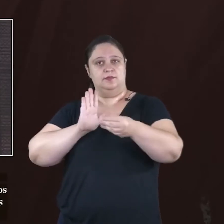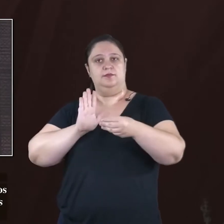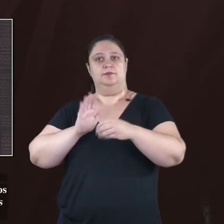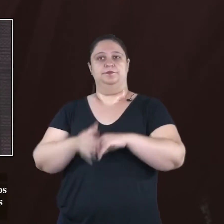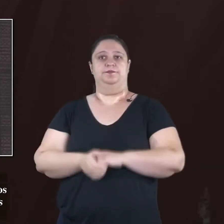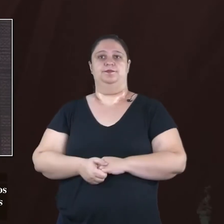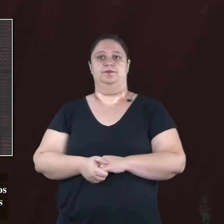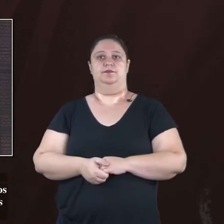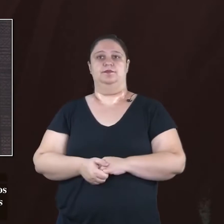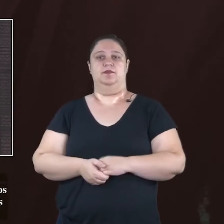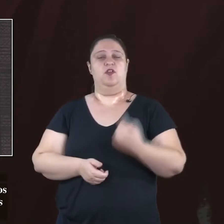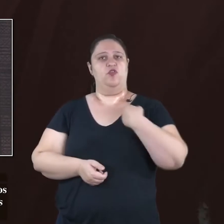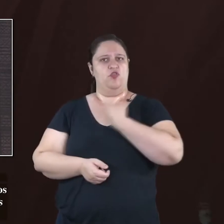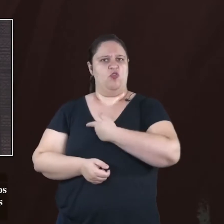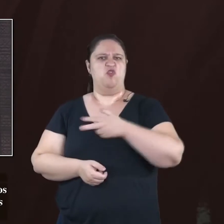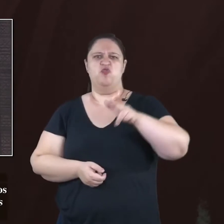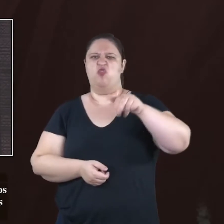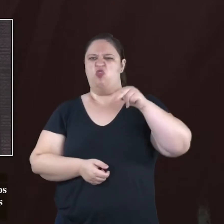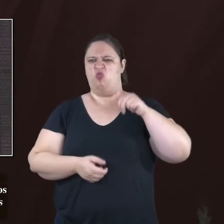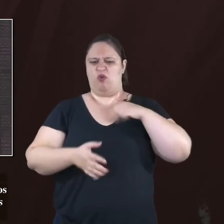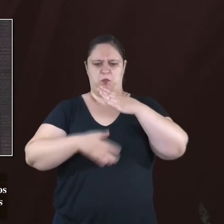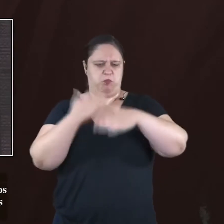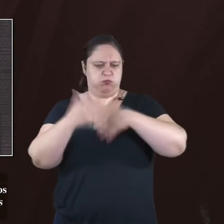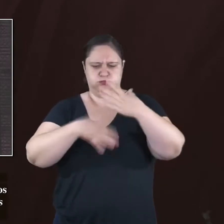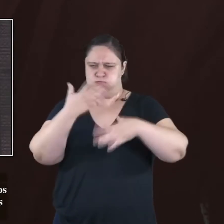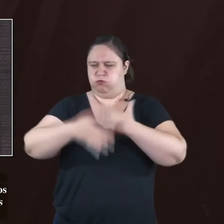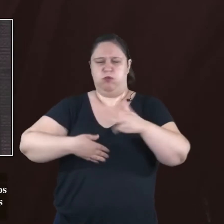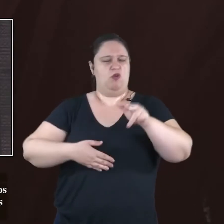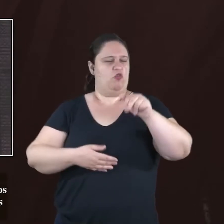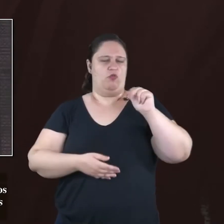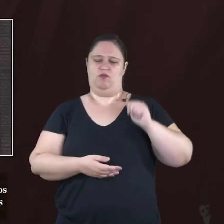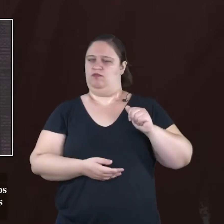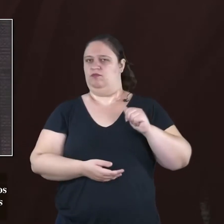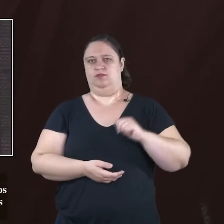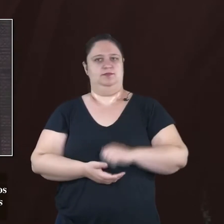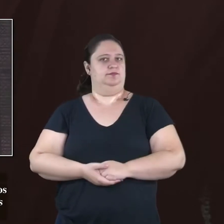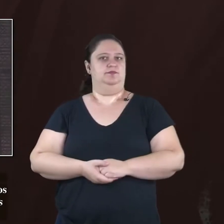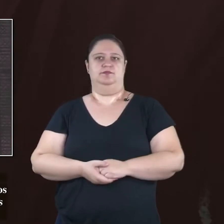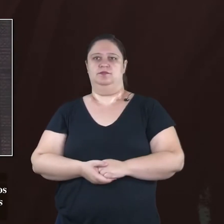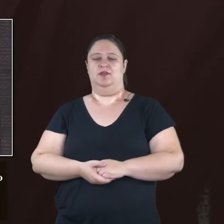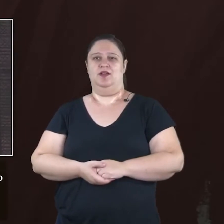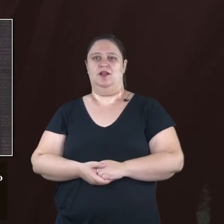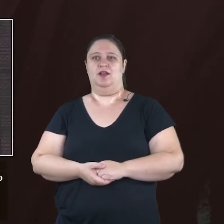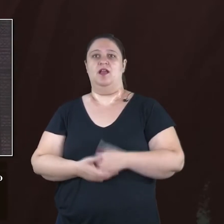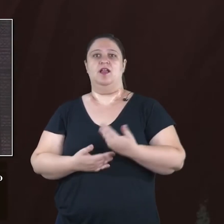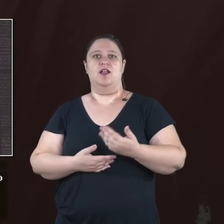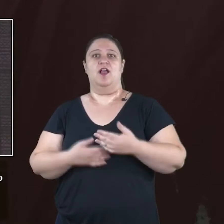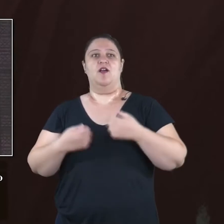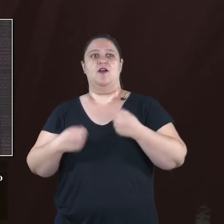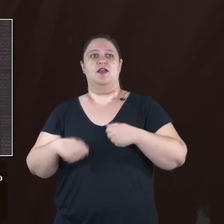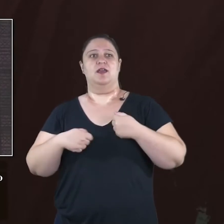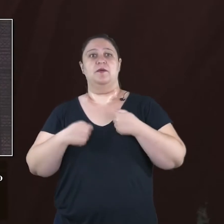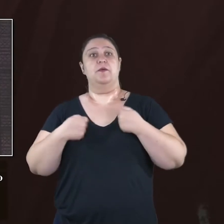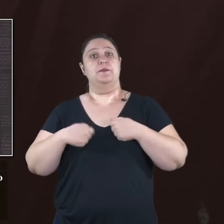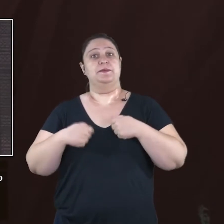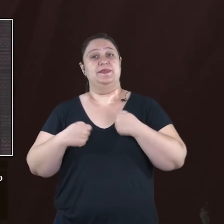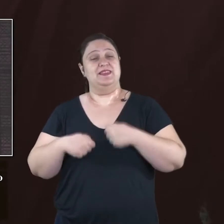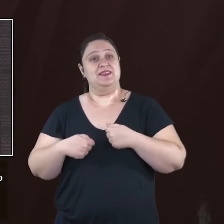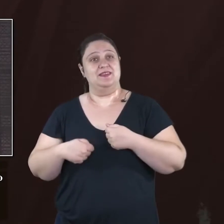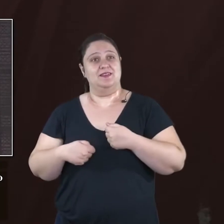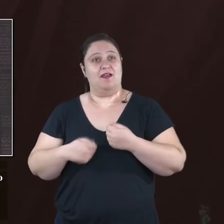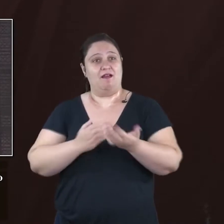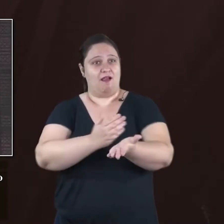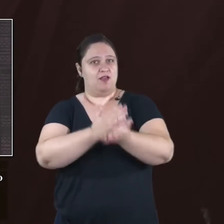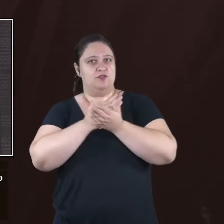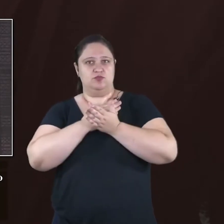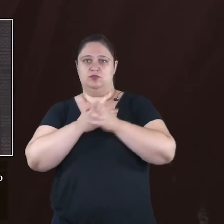que nunca nos portamos desordenadamente entre vós, nem jamais comemos pão à custa de outrem. Pelo contrário,